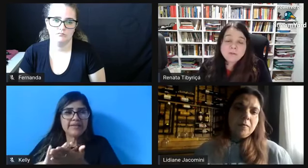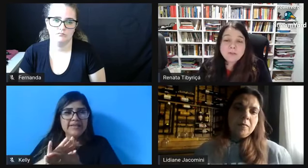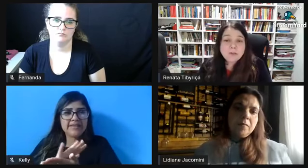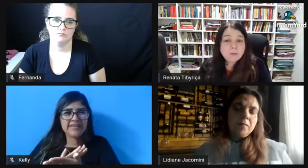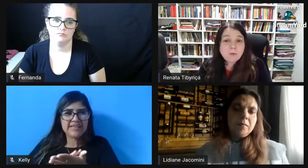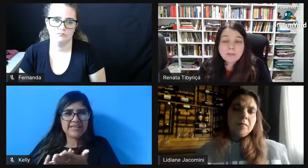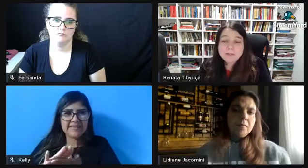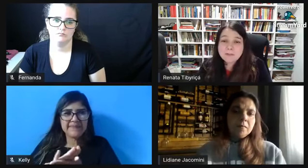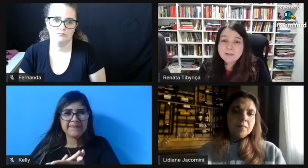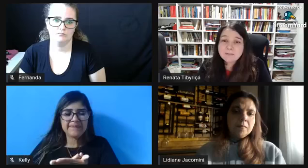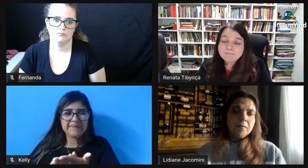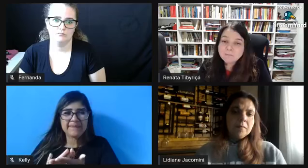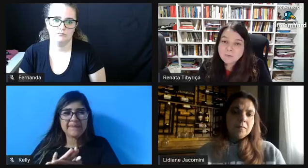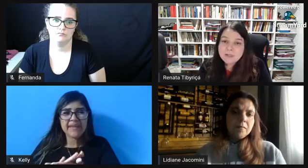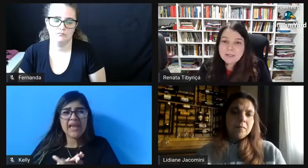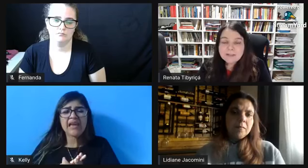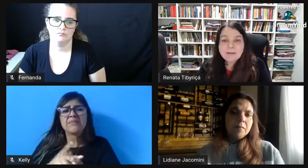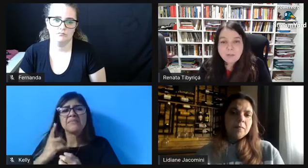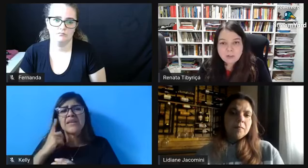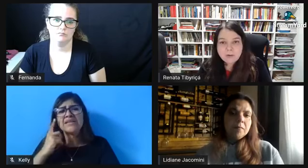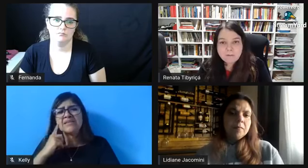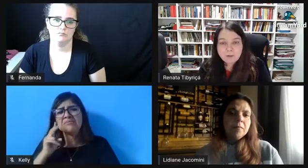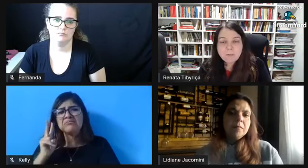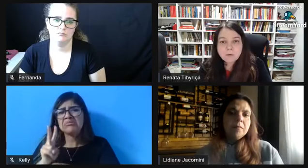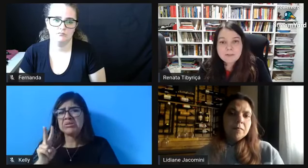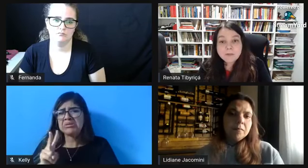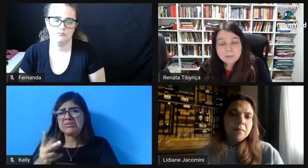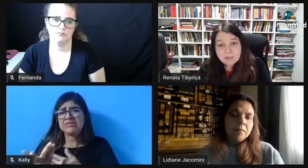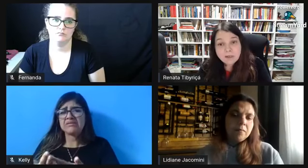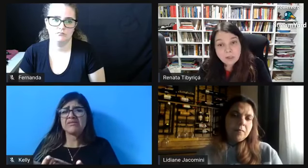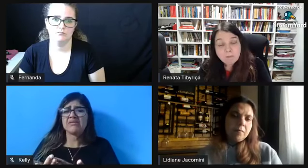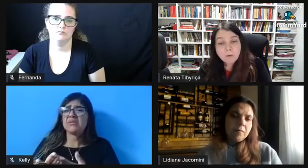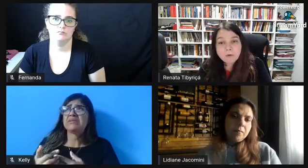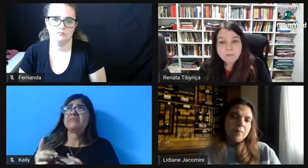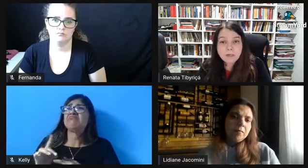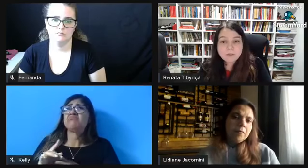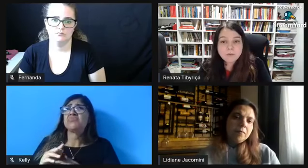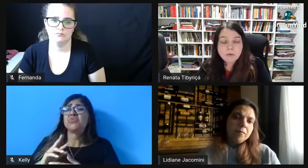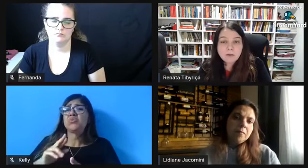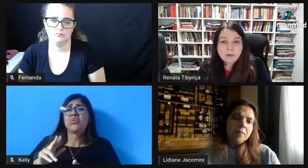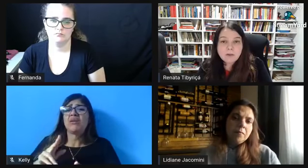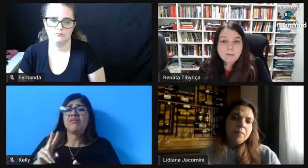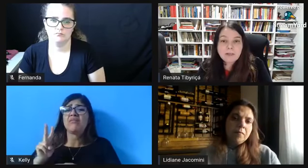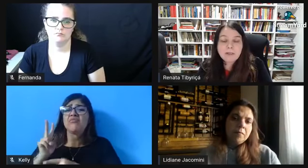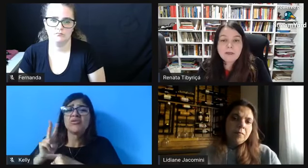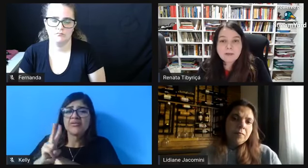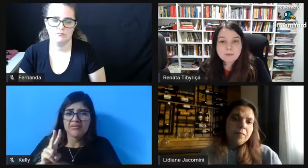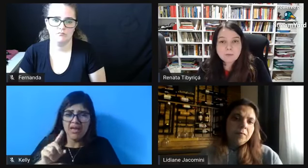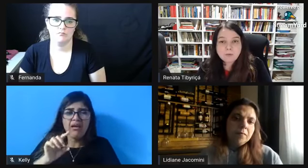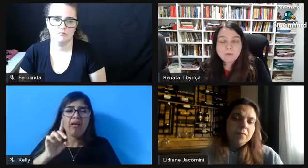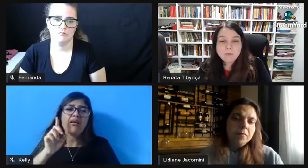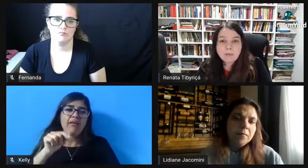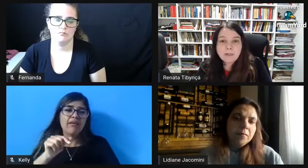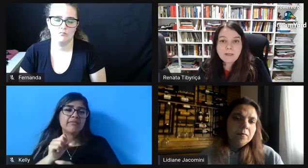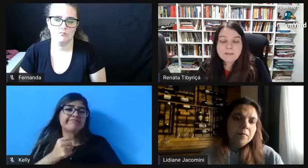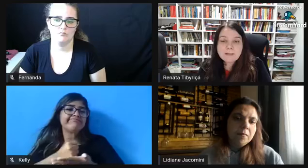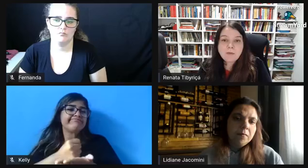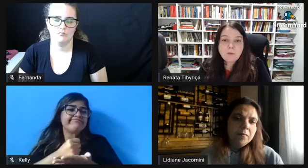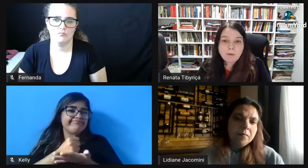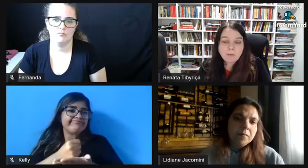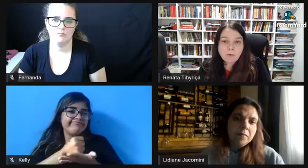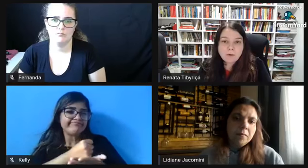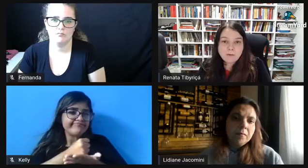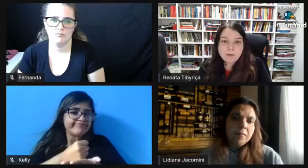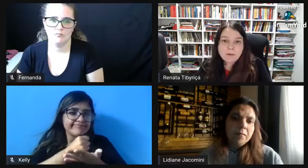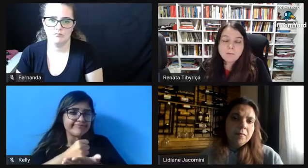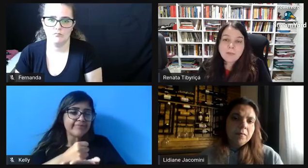gente usa no sentido de proteção, mas não seria exatamente para proteção, seria de apoio mesmo, para que essa pessoa não fique sem